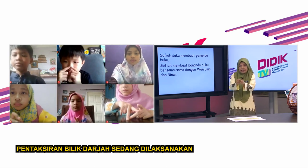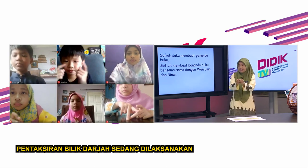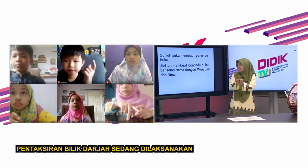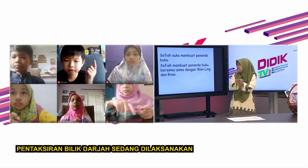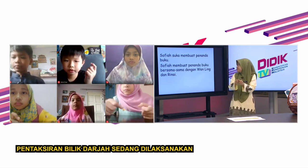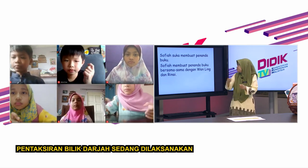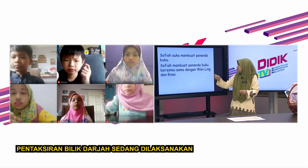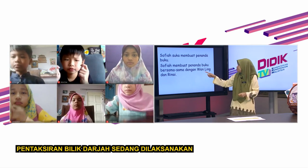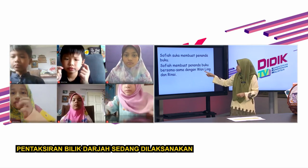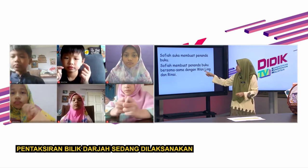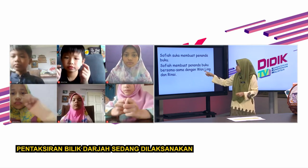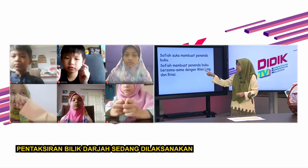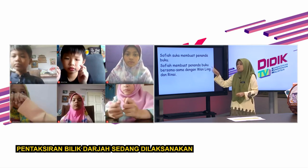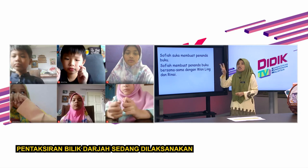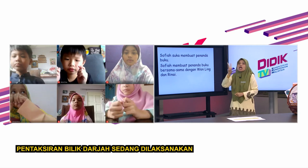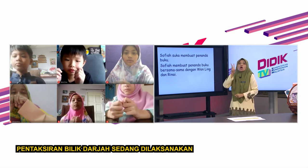dengan